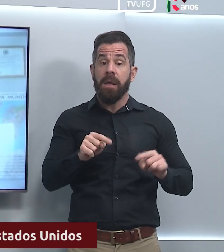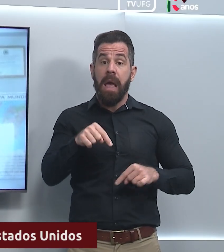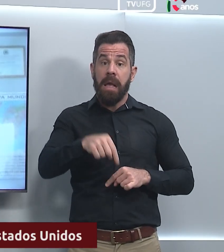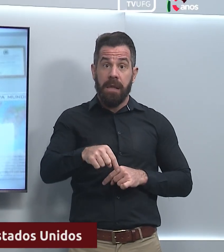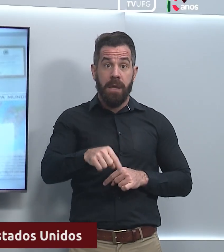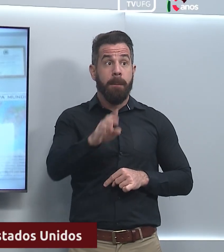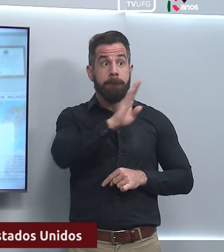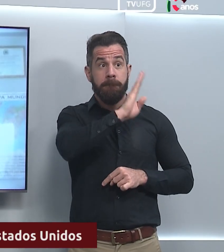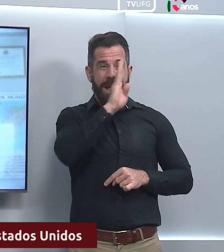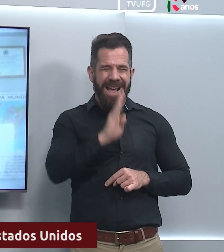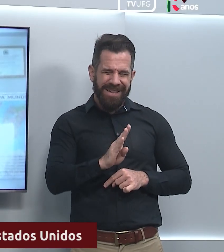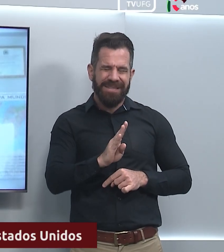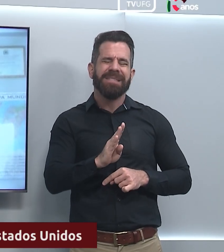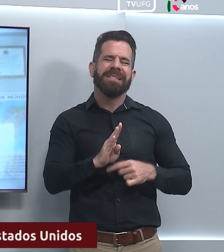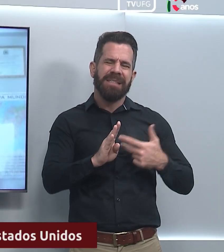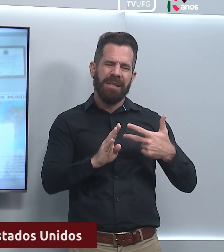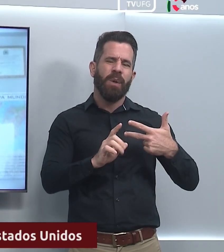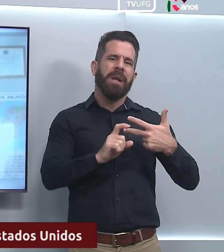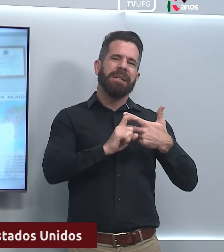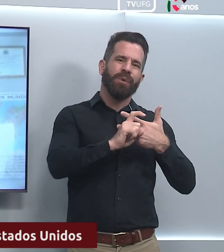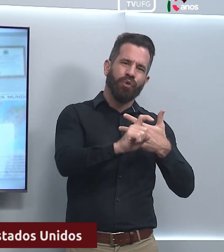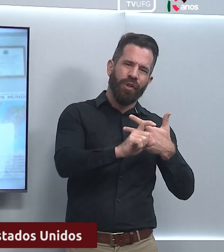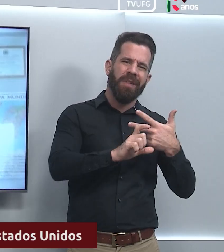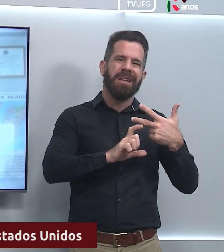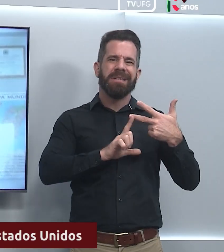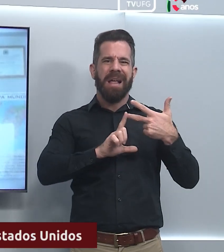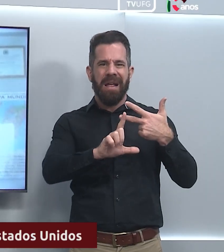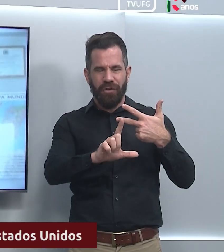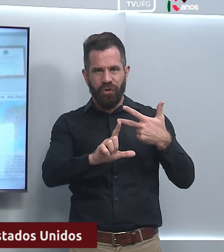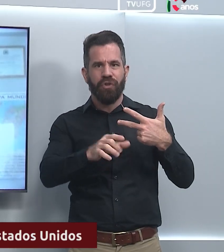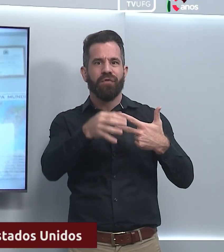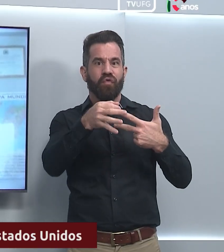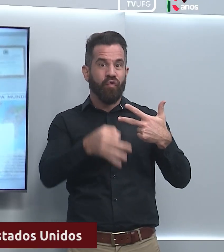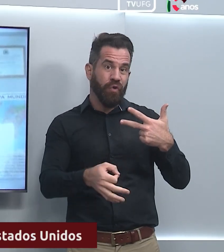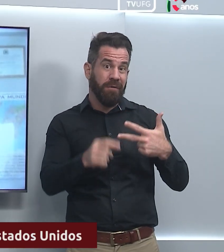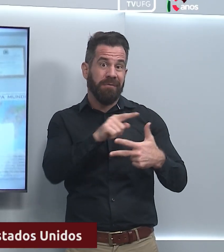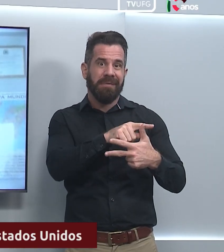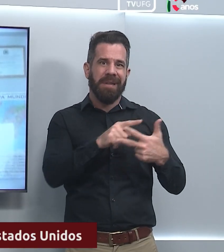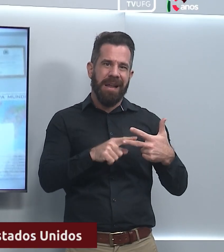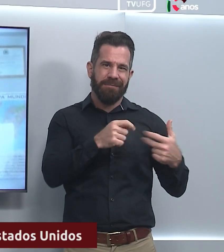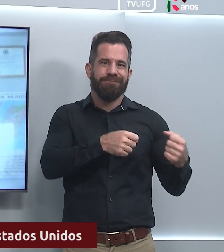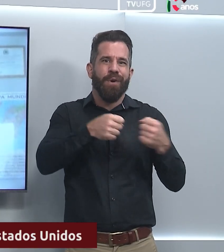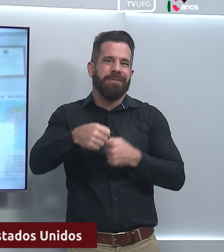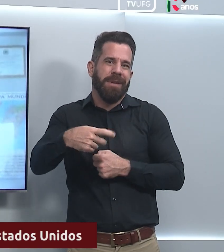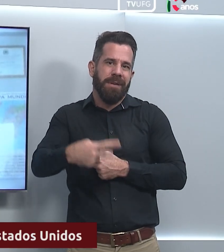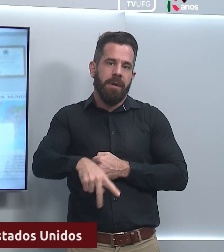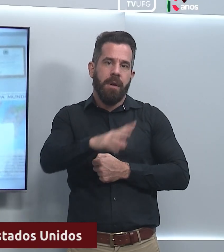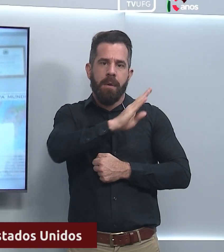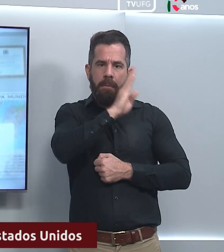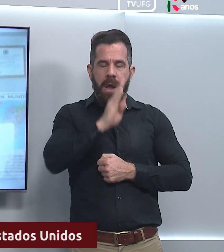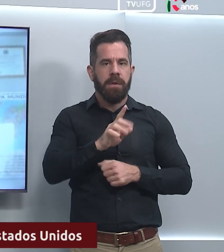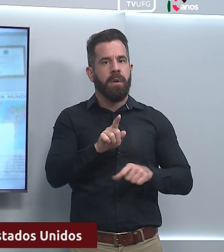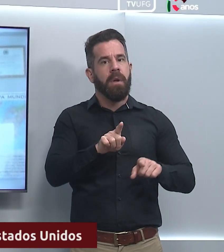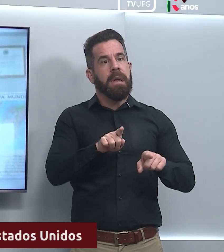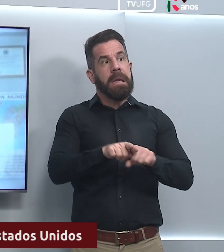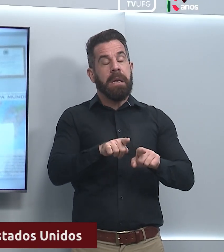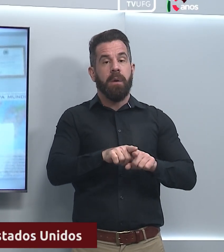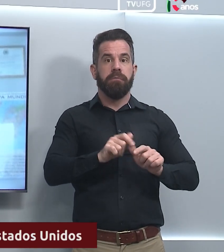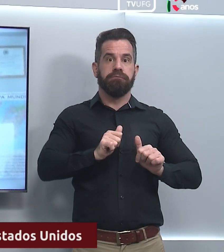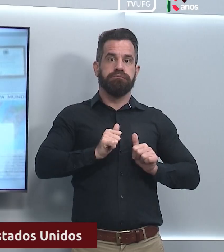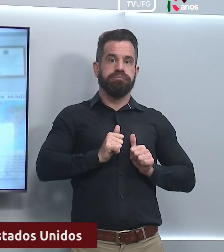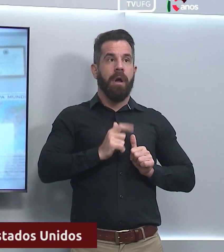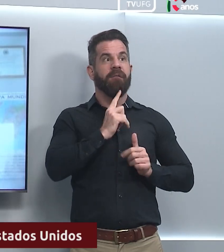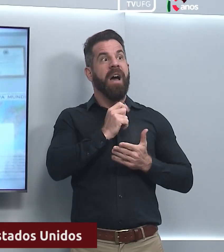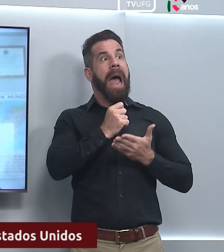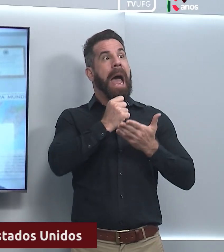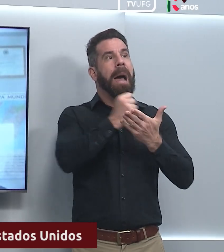Brasil, têm mantido uma certa reserva quanto a um posicionamento de apoio